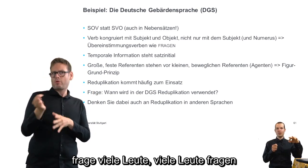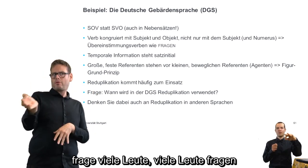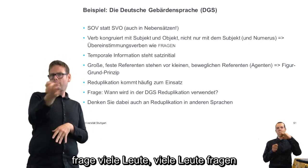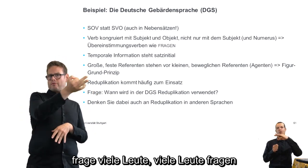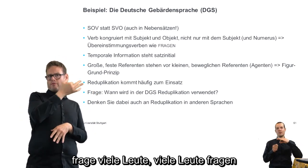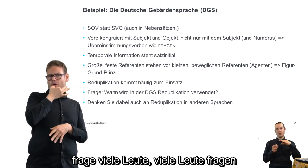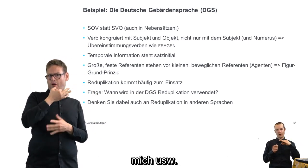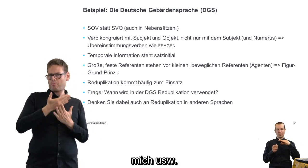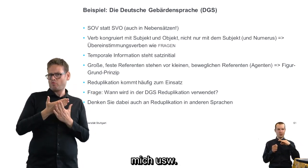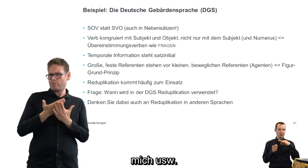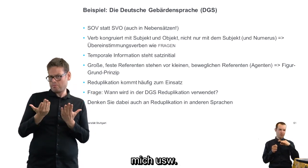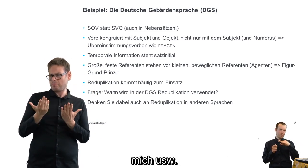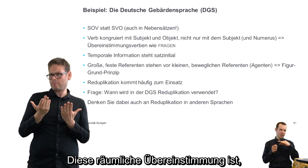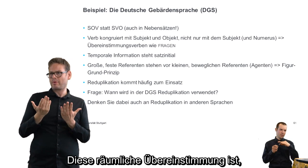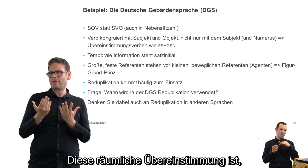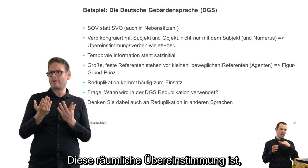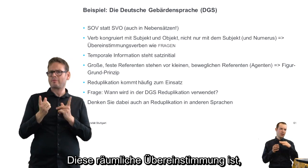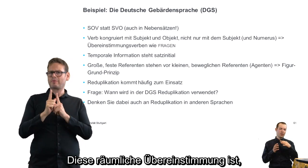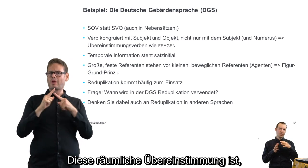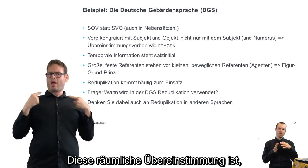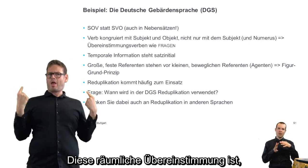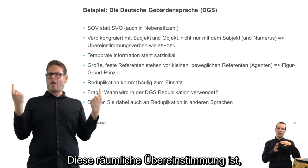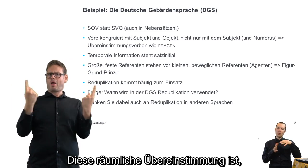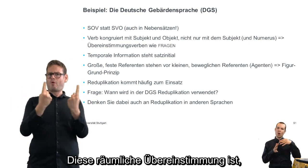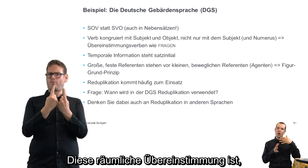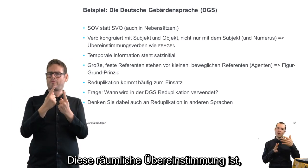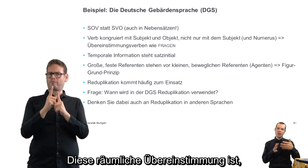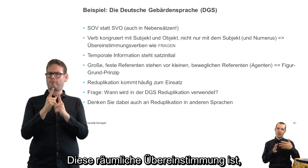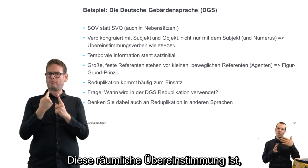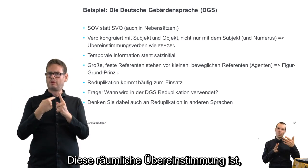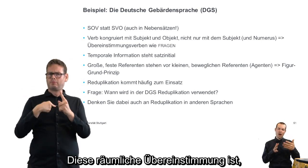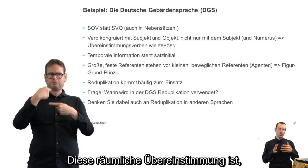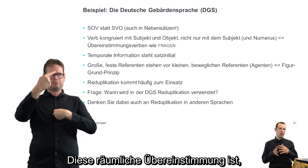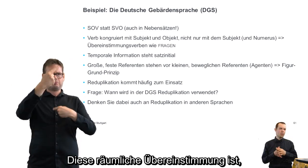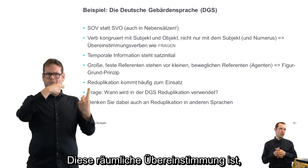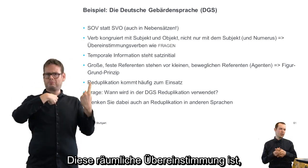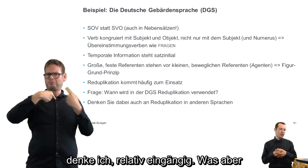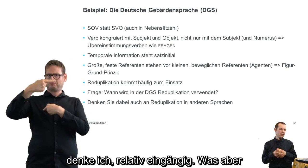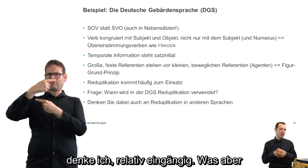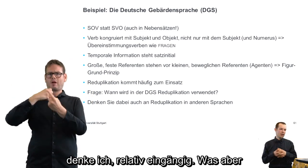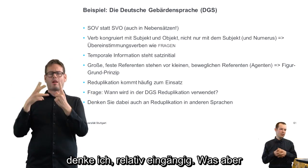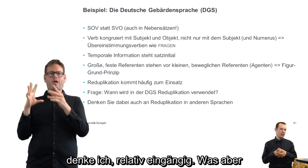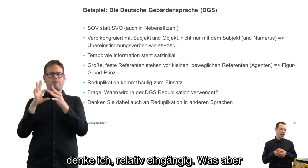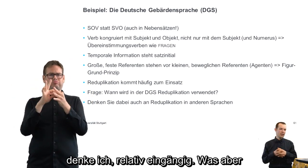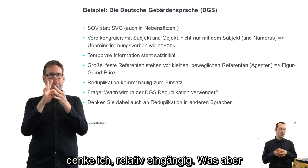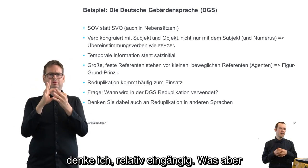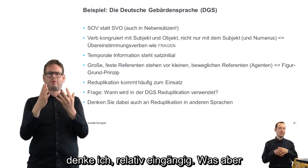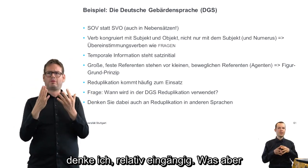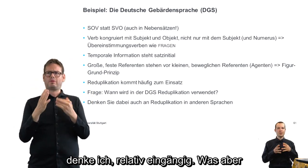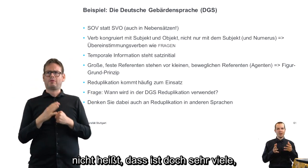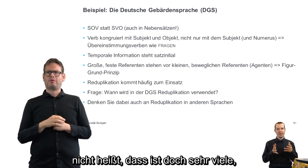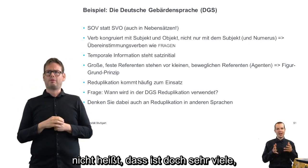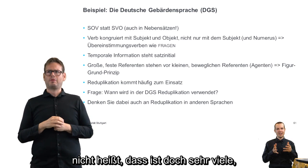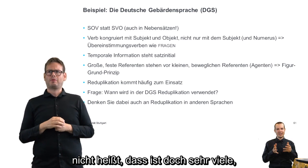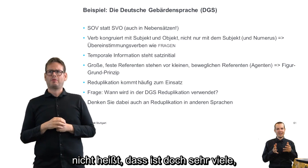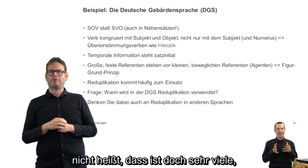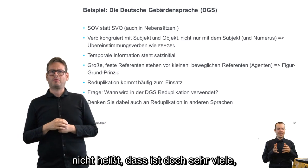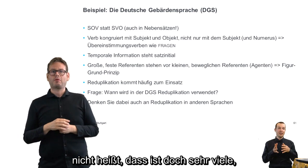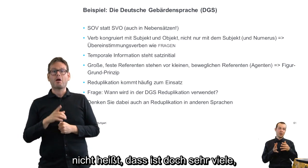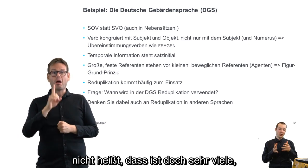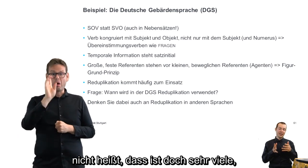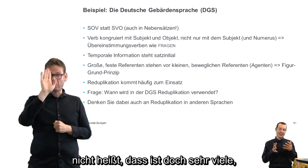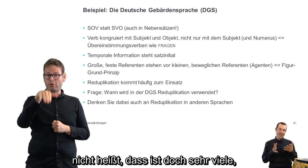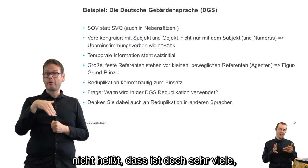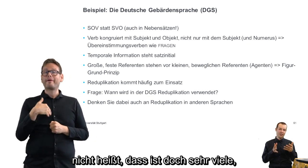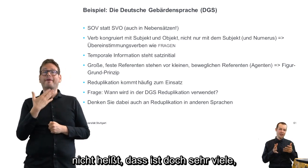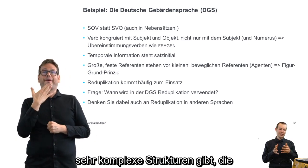Leute viele Leute fragen mich und so weiter diese räumliche Übereinstimmung ist denke ich relativ eingängig was aber nicht heißt dass es